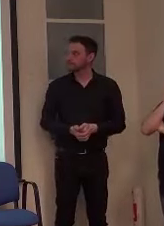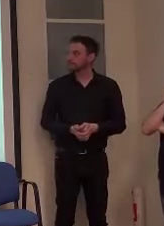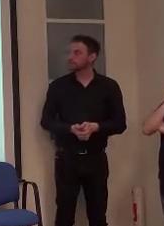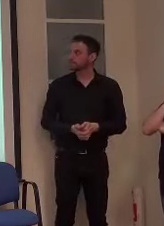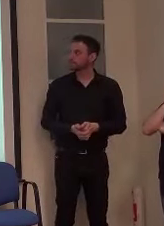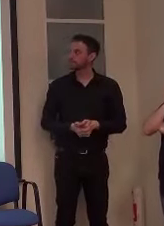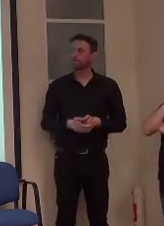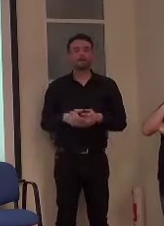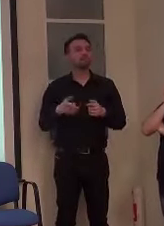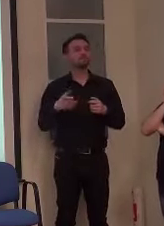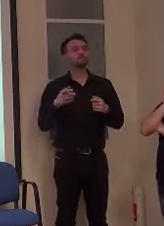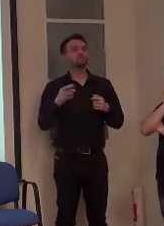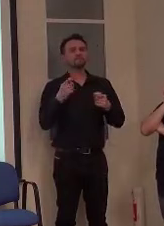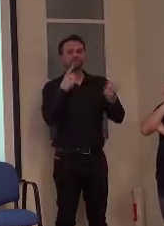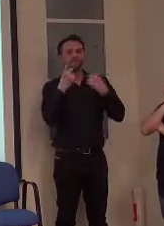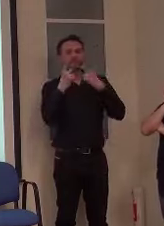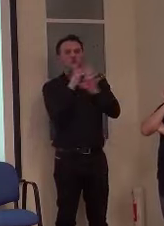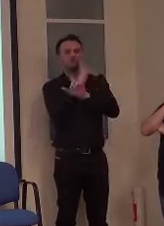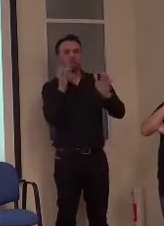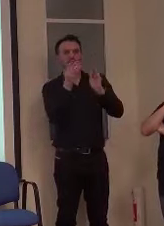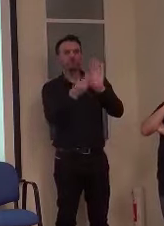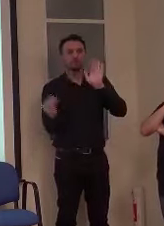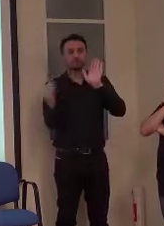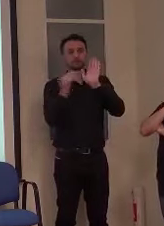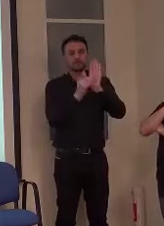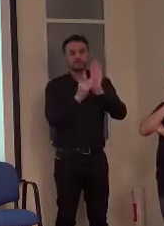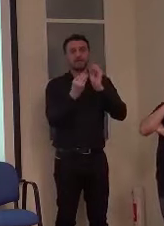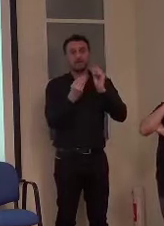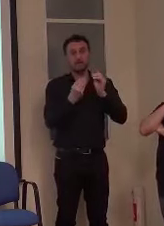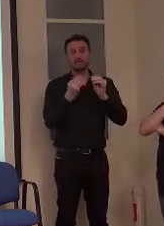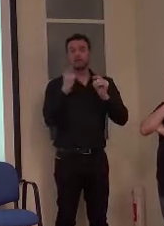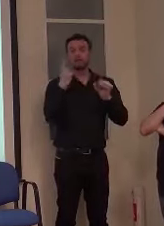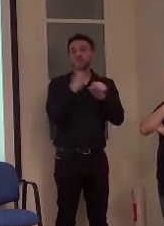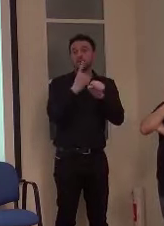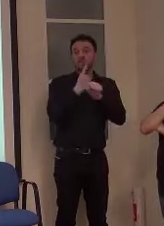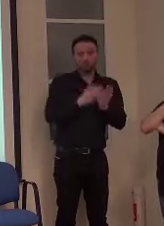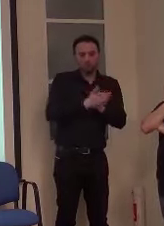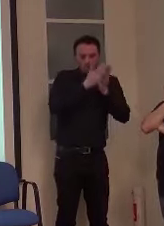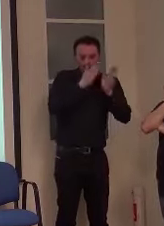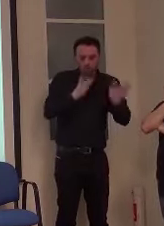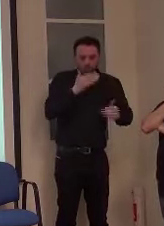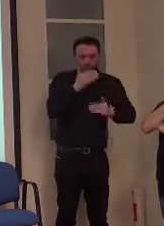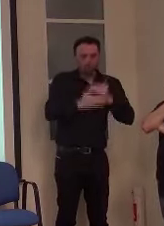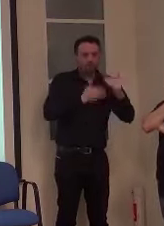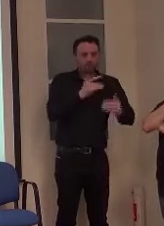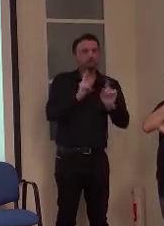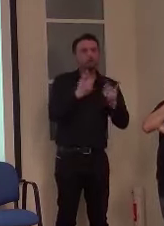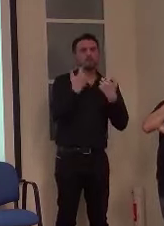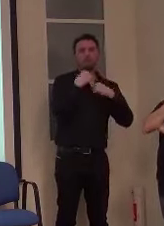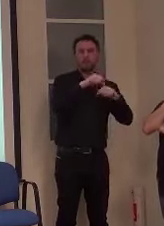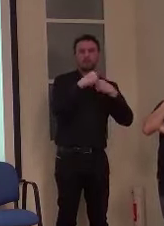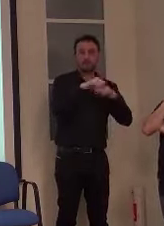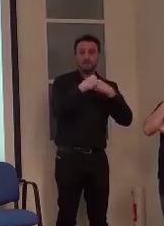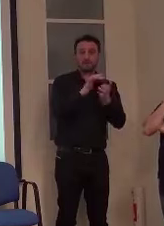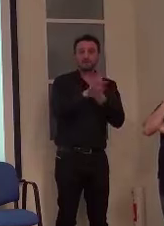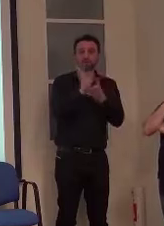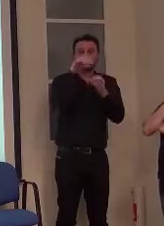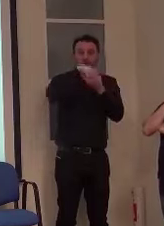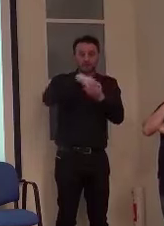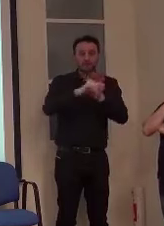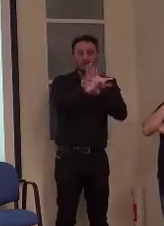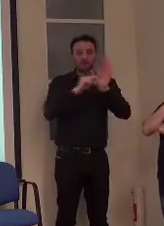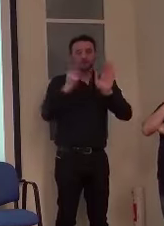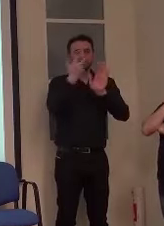las dimensiones de los hombres le vamos en este estudio fueron por un lado los procesos y las prácticas que están vinculadas a la implementación de esta